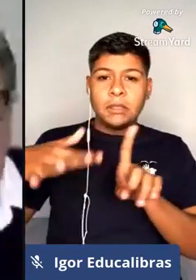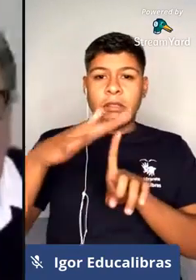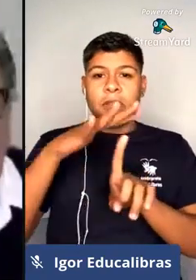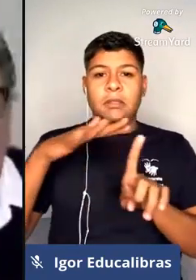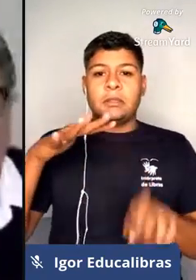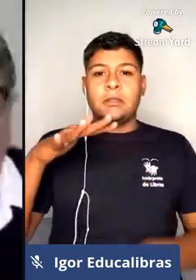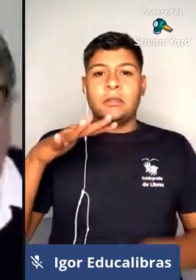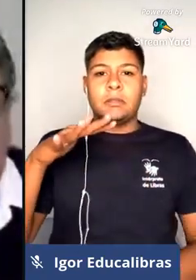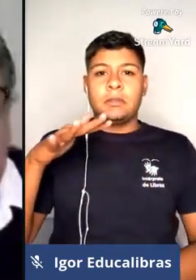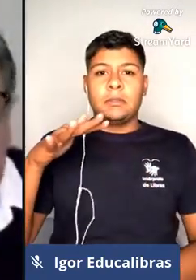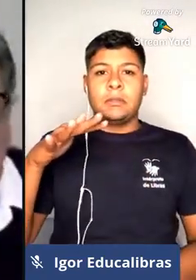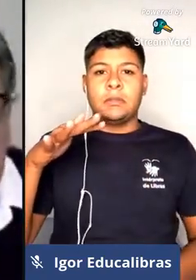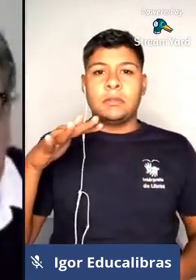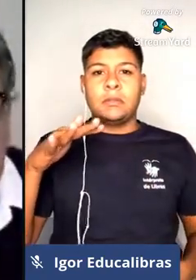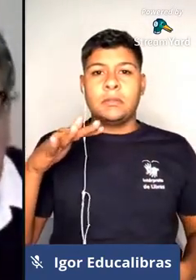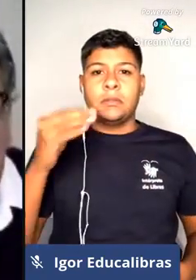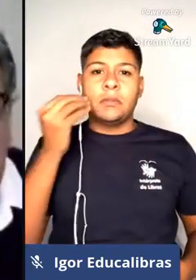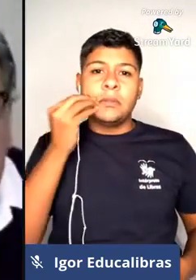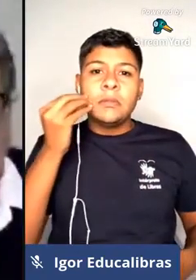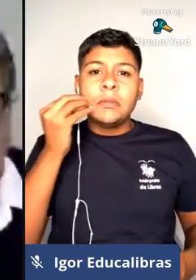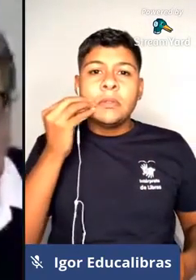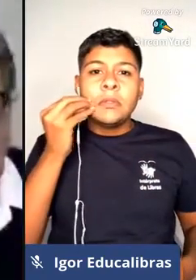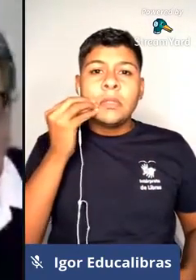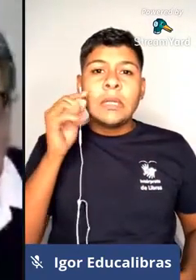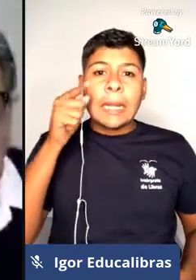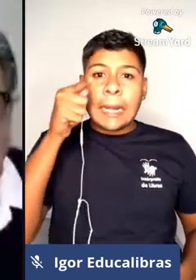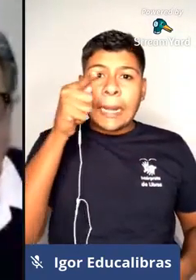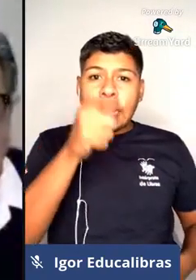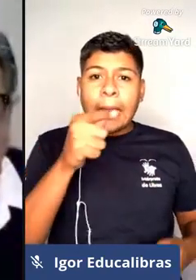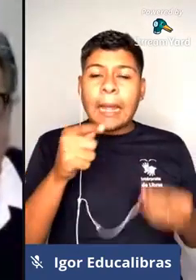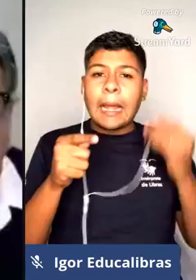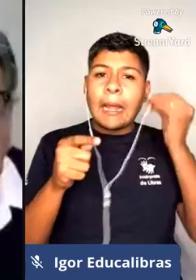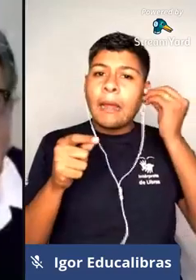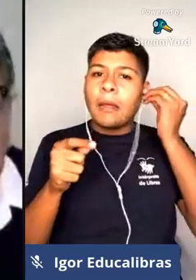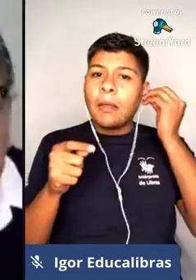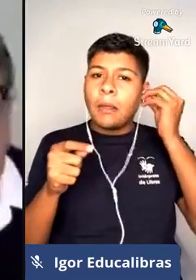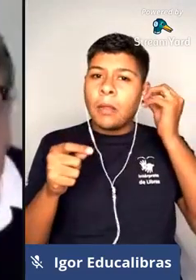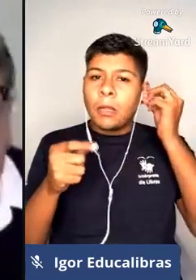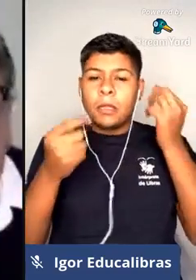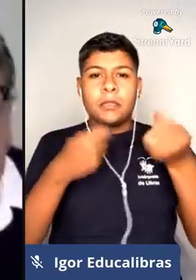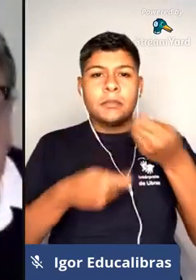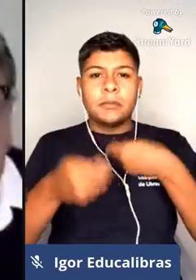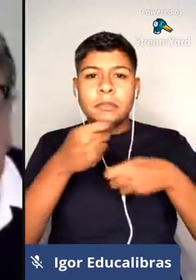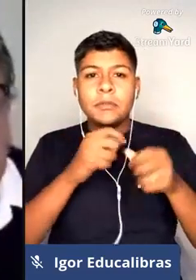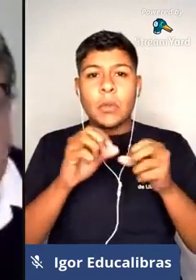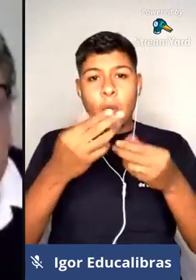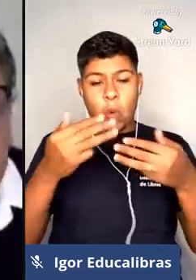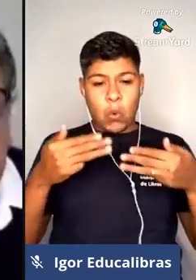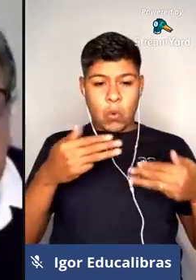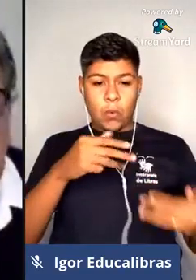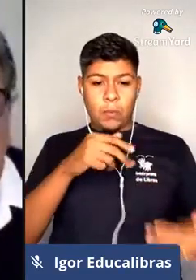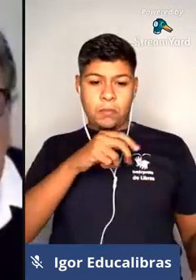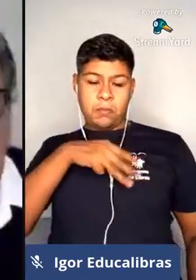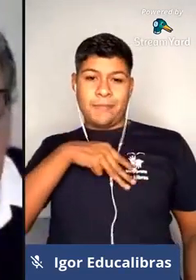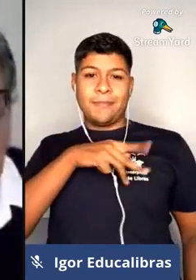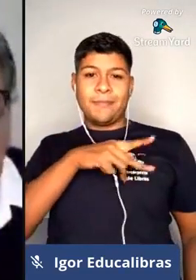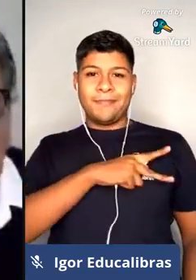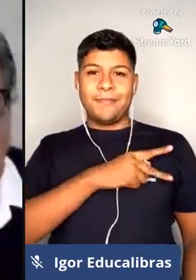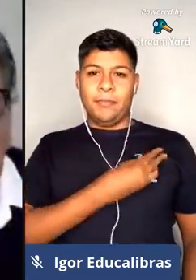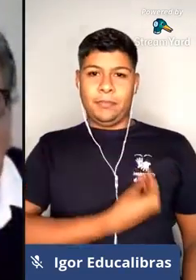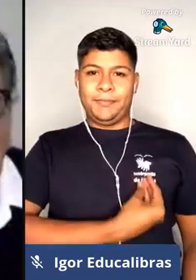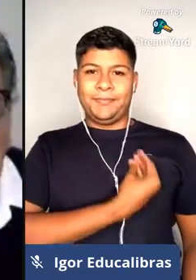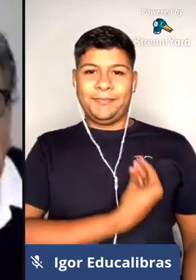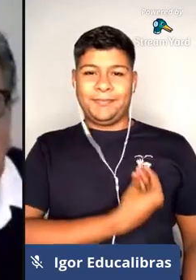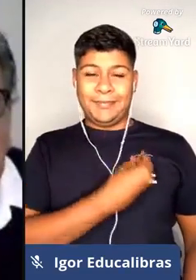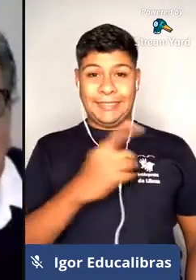feito, a punição, seja ela administrativa ou através de ação do Ministério Público, ela existe. No meu